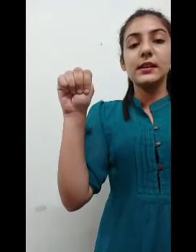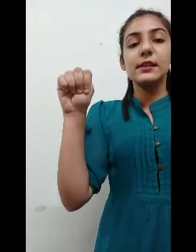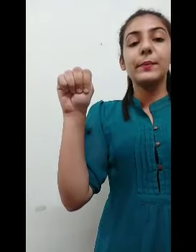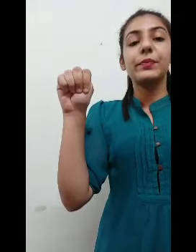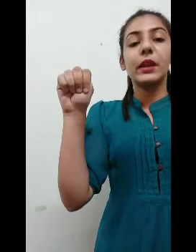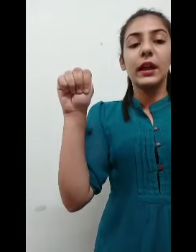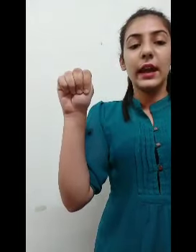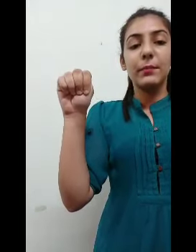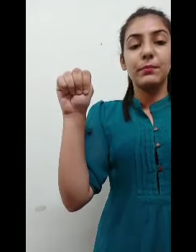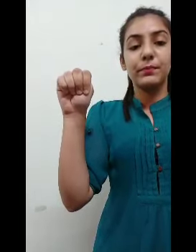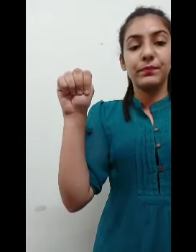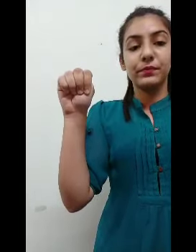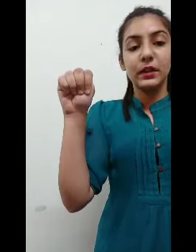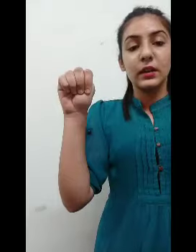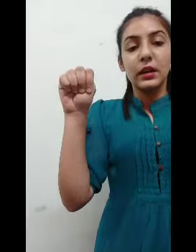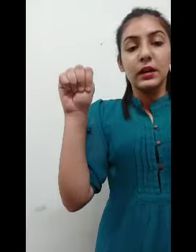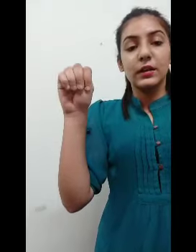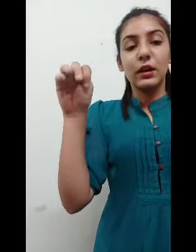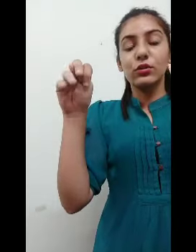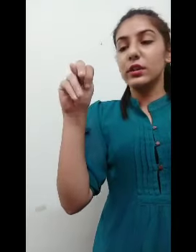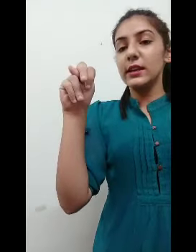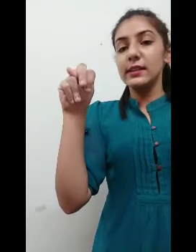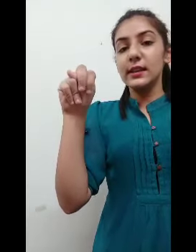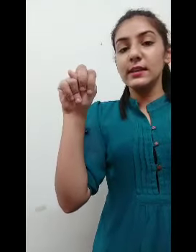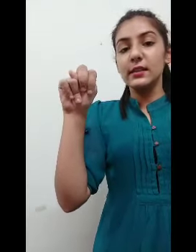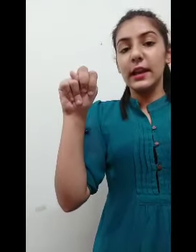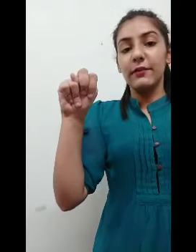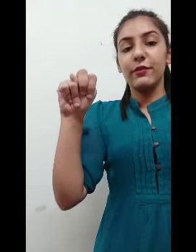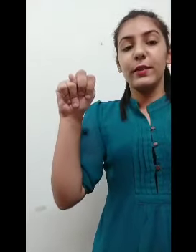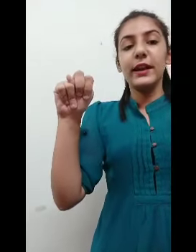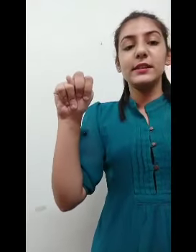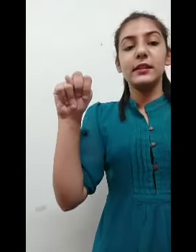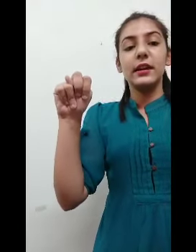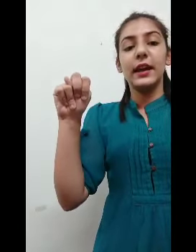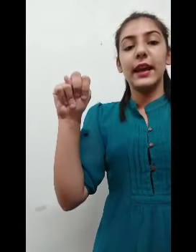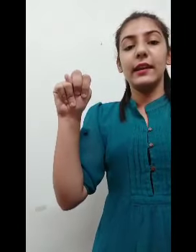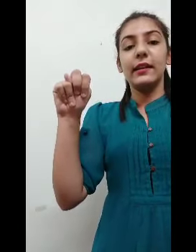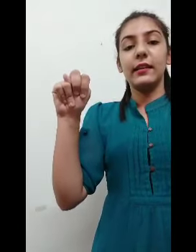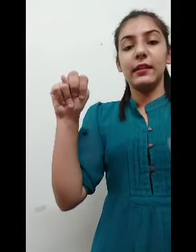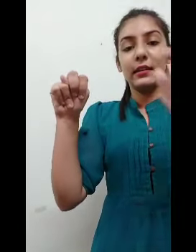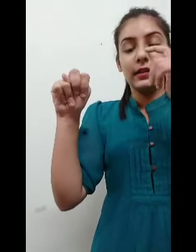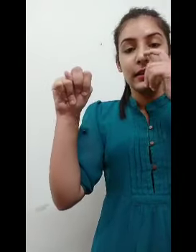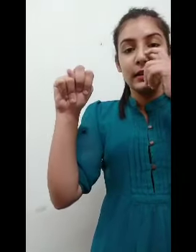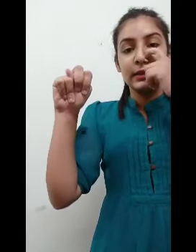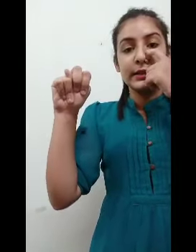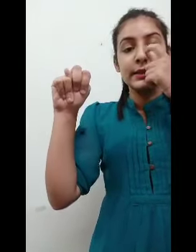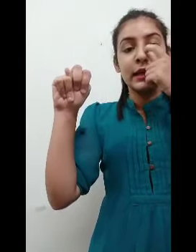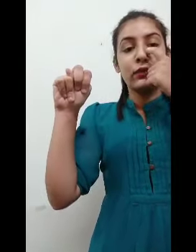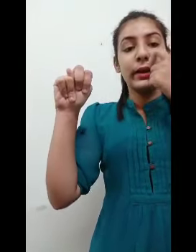इज एम, नाउ दिस इज अल्फाबेट एन, दिस इज